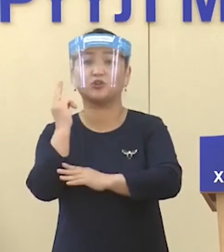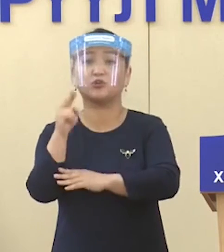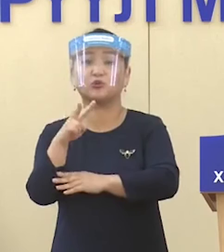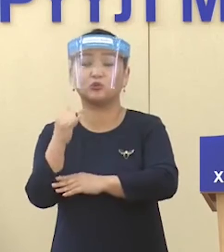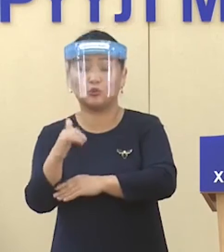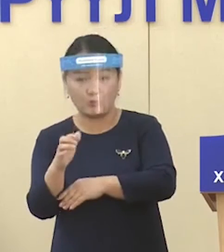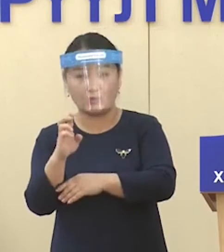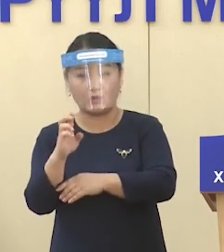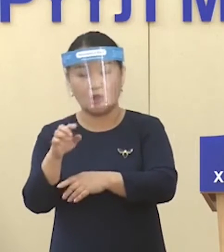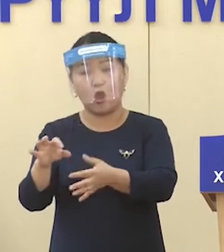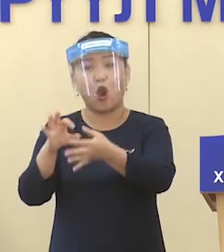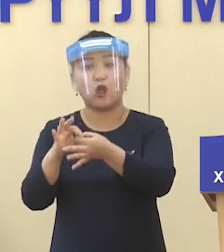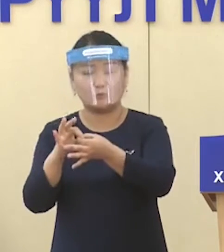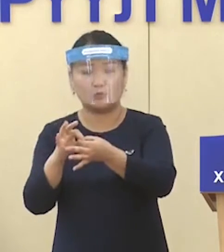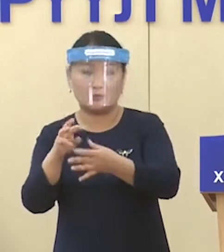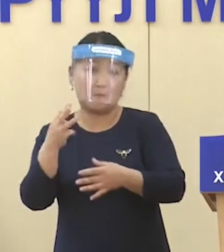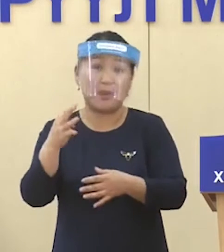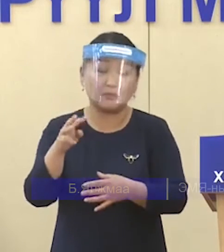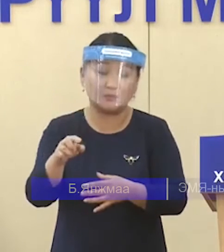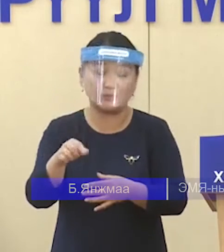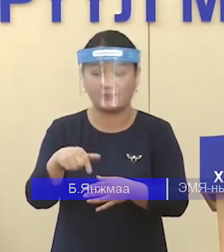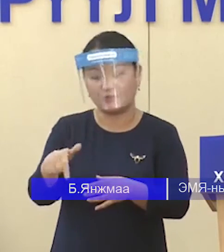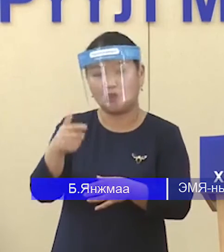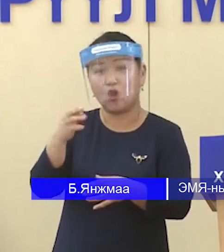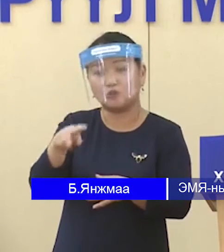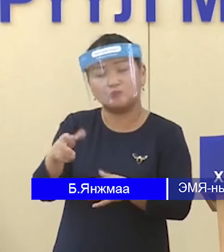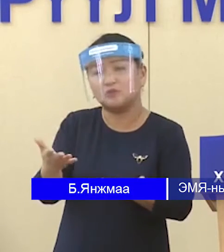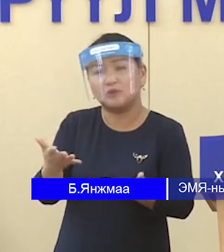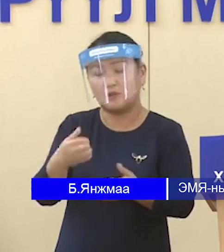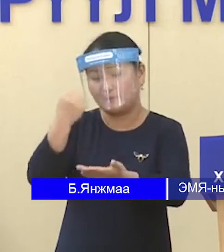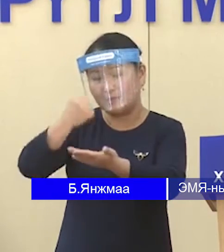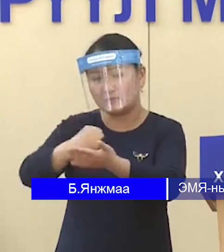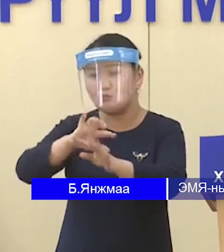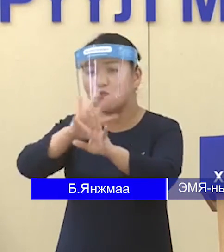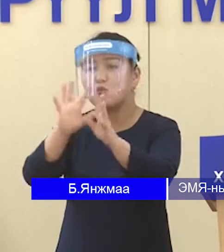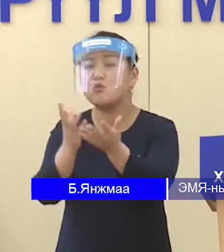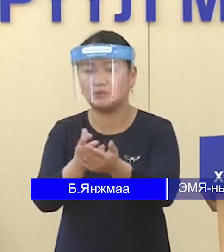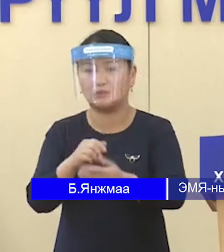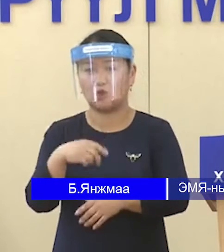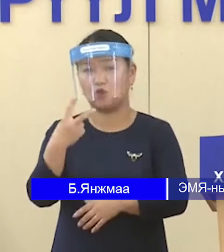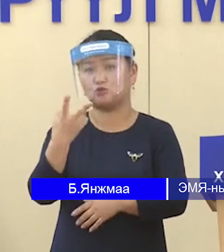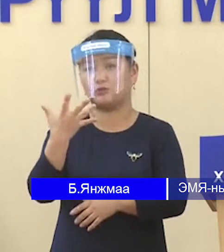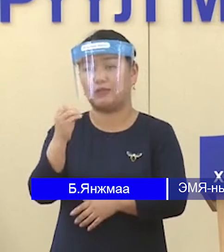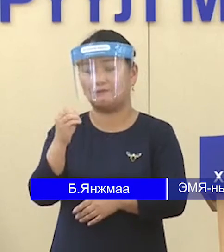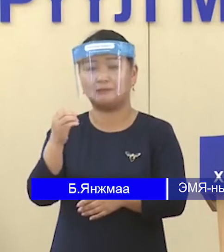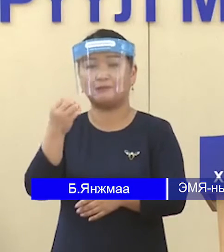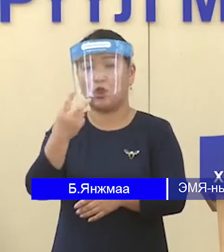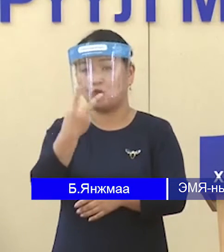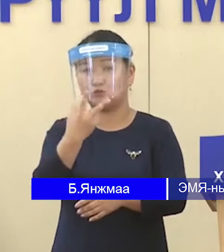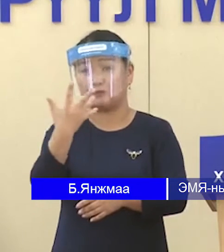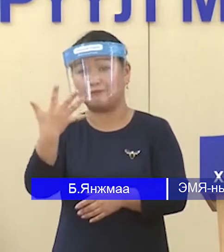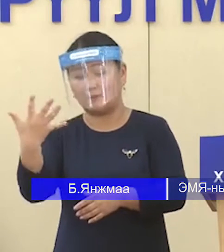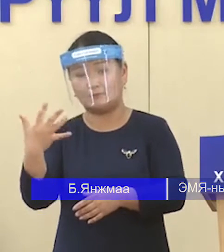талбартай тархварцсан хувьд холбоотой бөгөөд уг голомтын батлагдсан нийт тохиолдлын тоо 255 болсон гэж бүгд